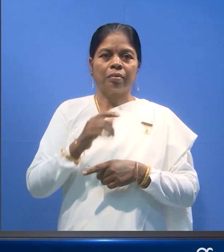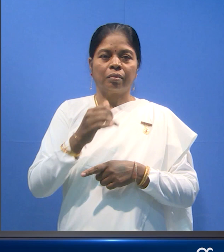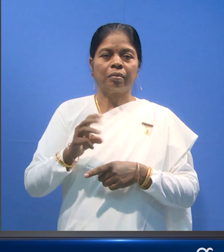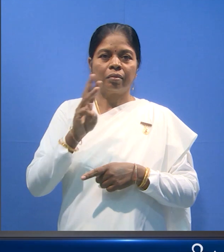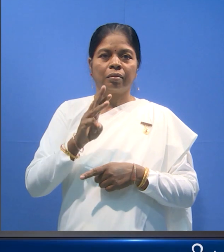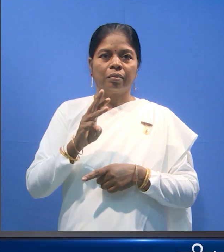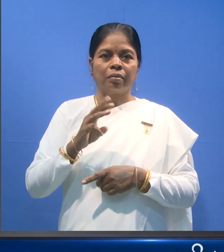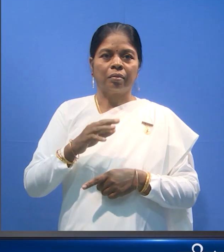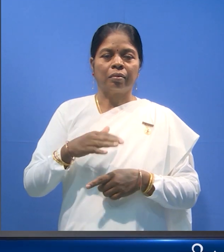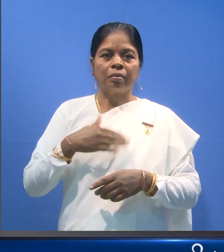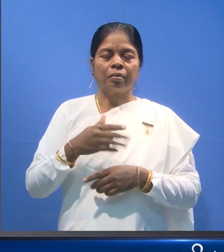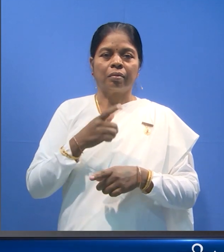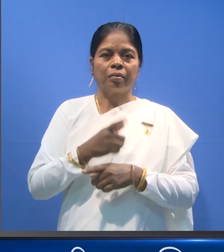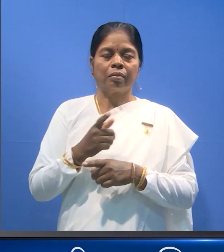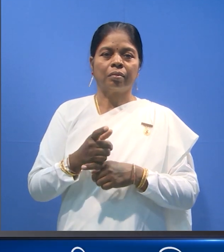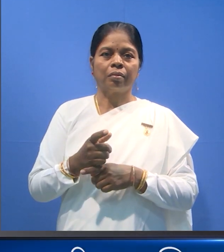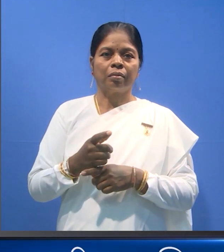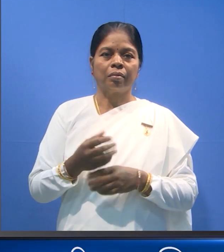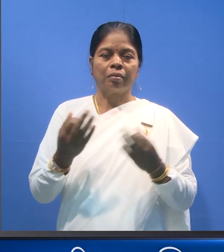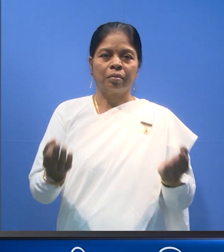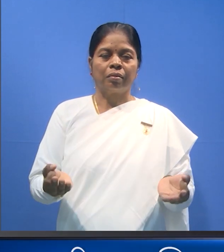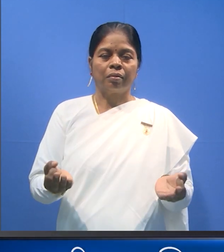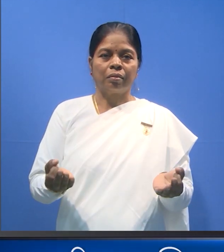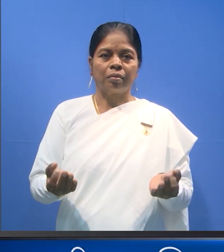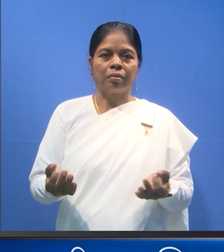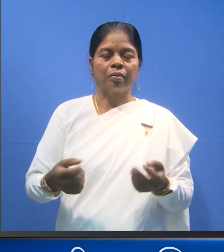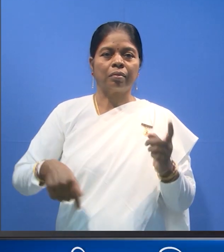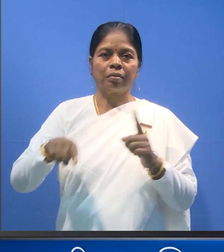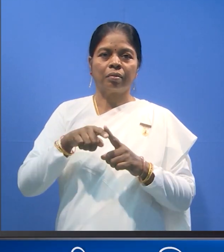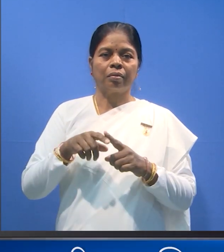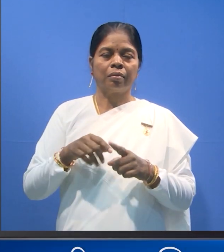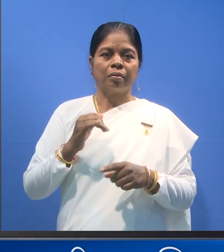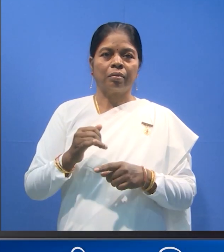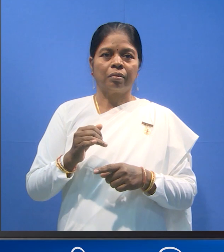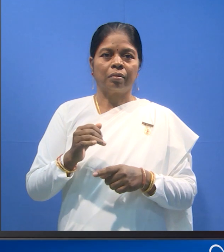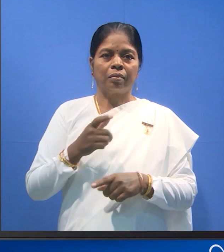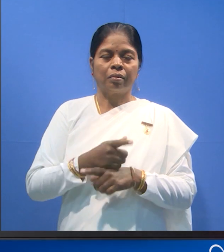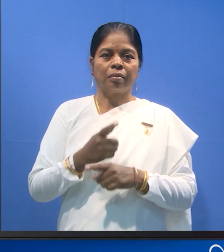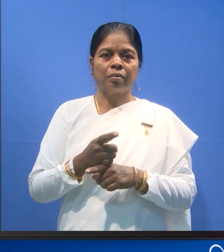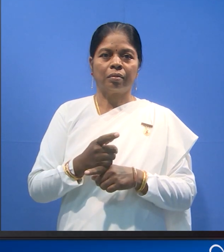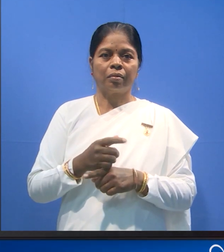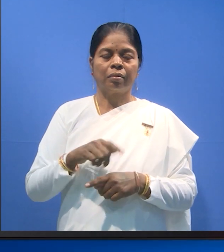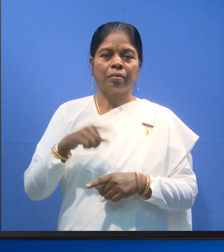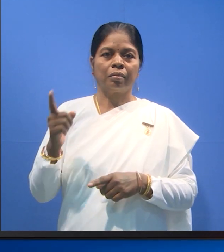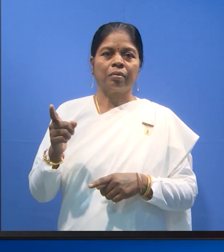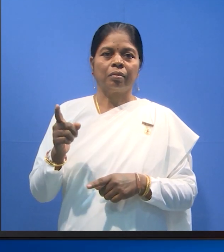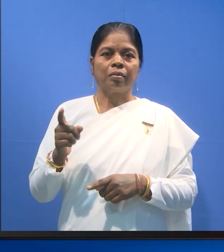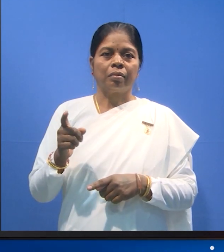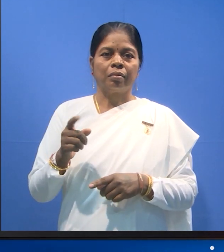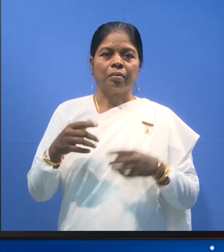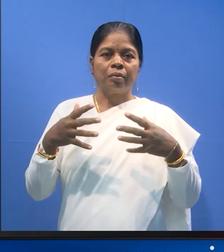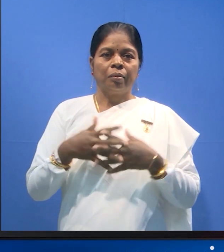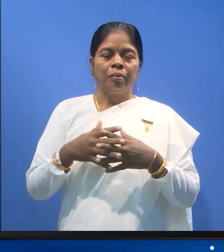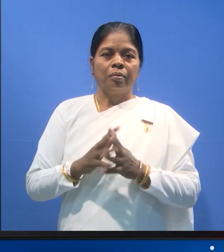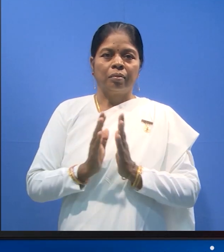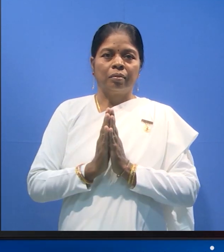वल्लीदेवी जीवनमूल्य आणि आध्यात्मिक ज्ञानाने परिपूर्ण असे शिक्षण